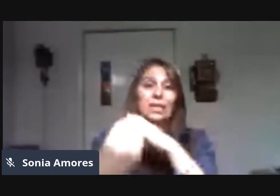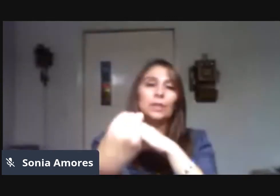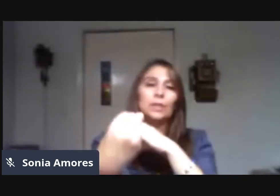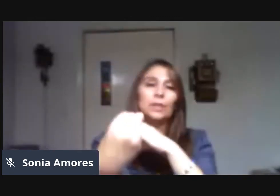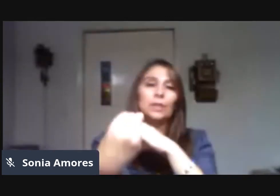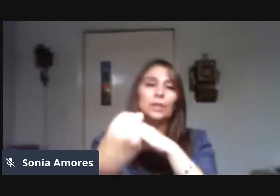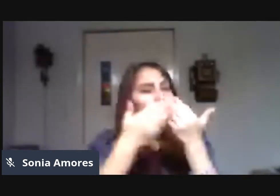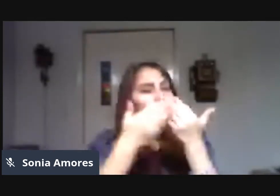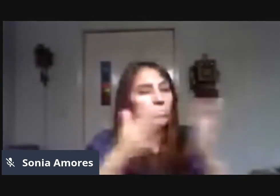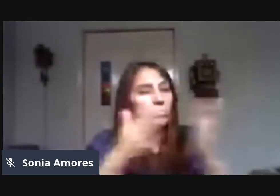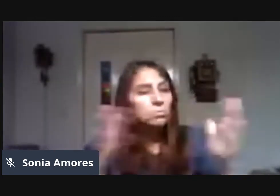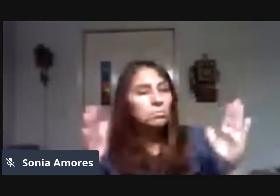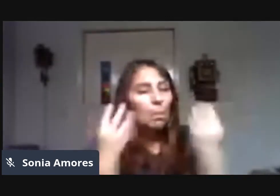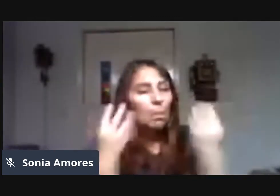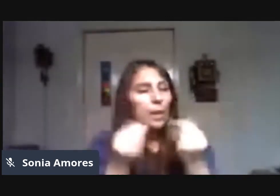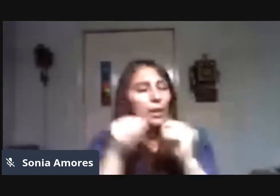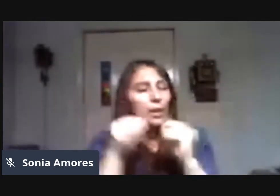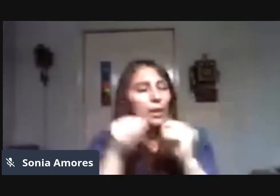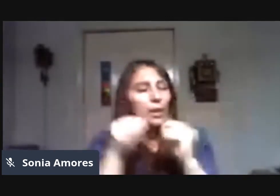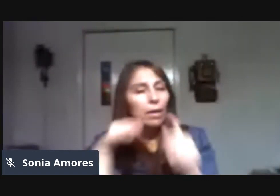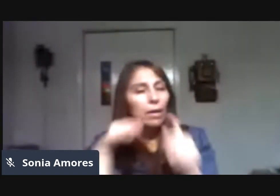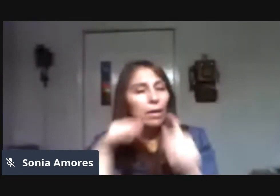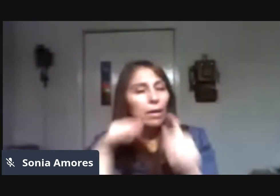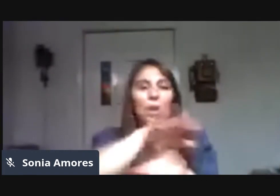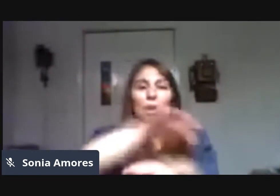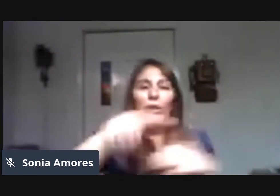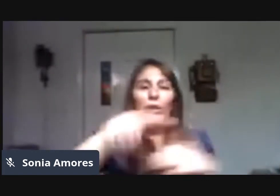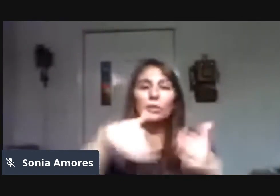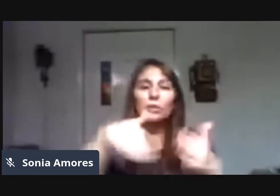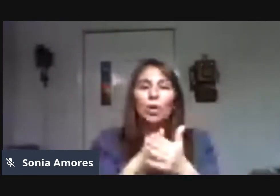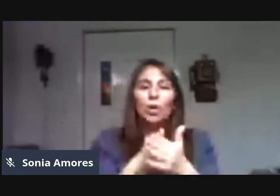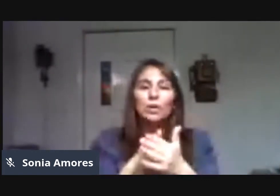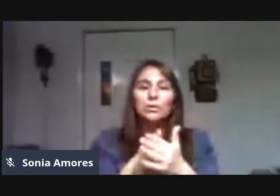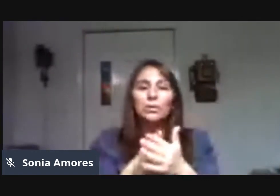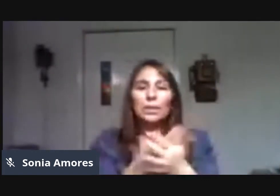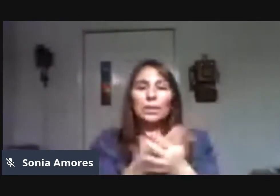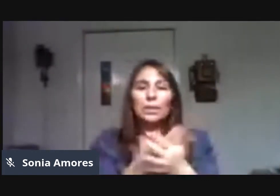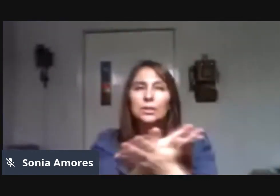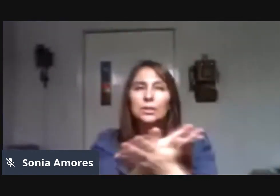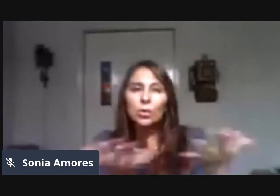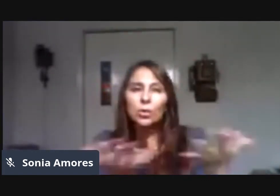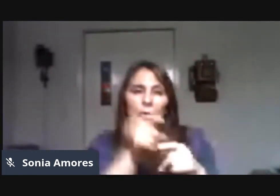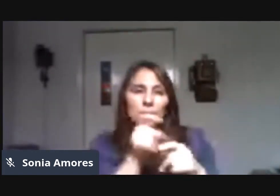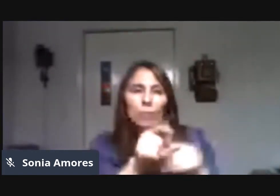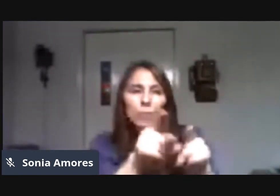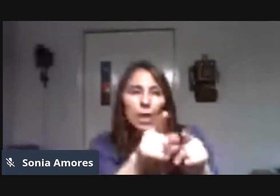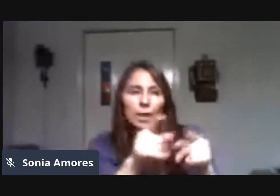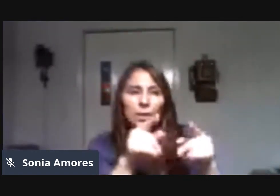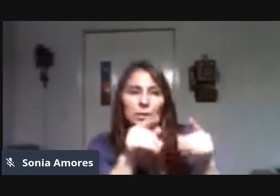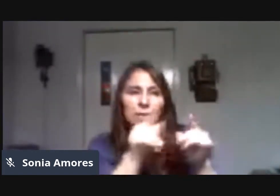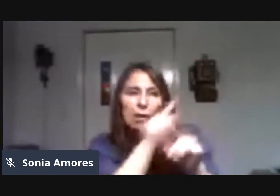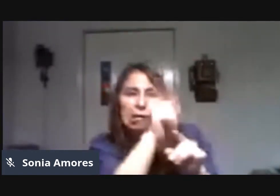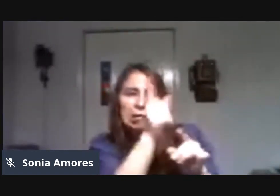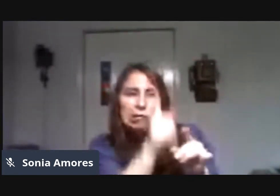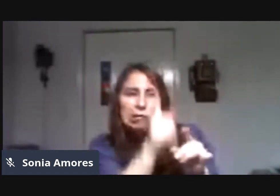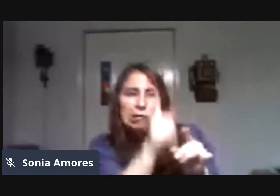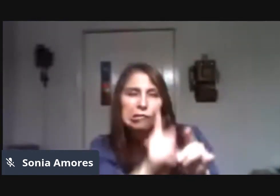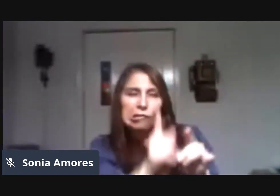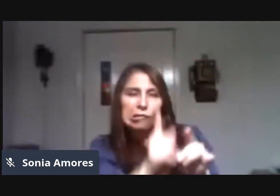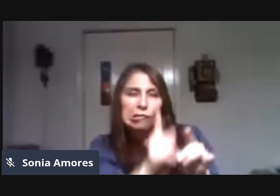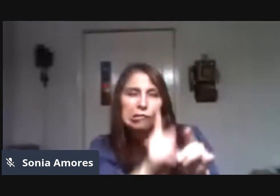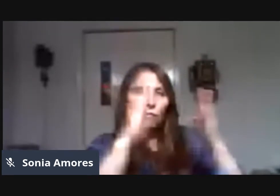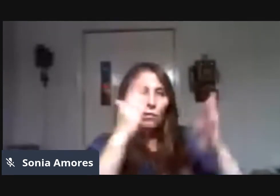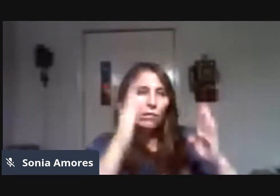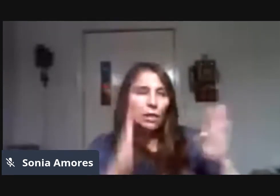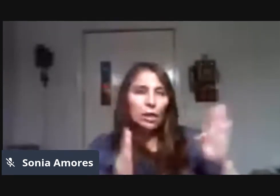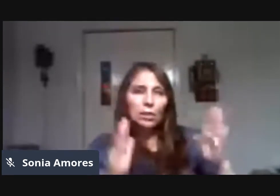para incidir en esas fisuras que necesitamos construir, en esas grietas que necesitamos seguir abriendo